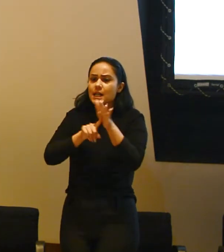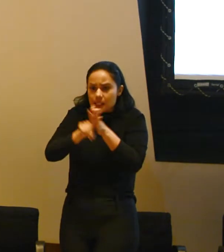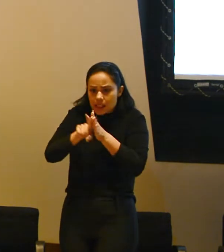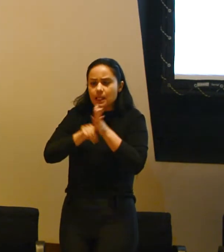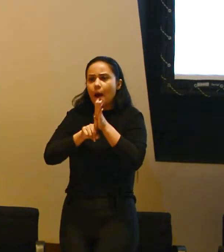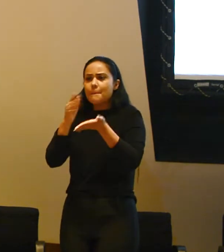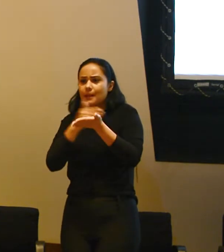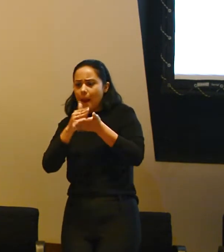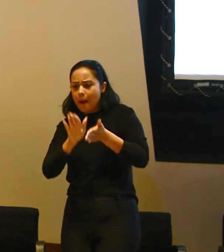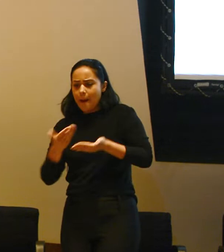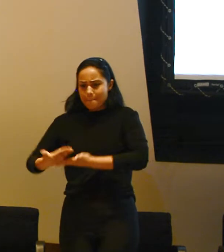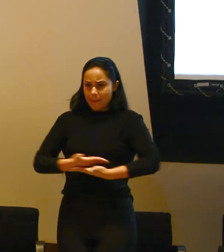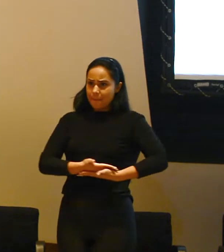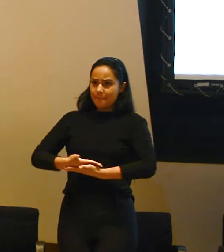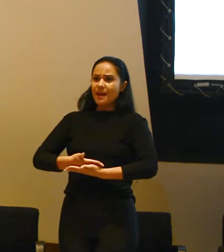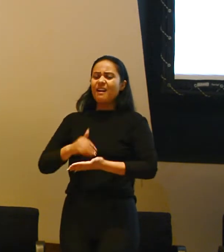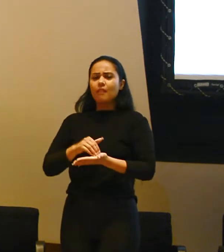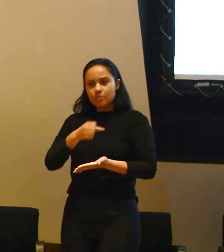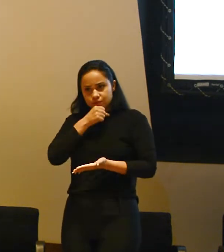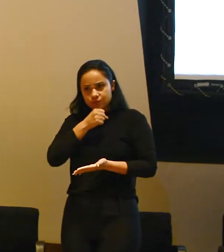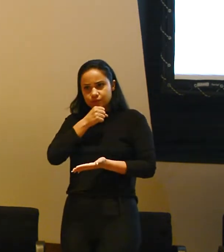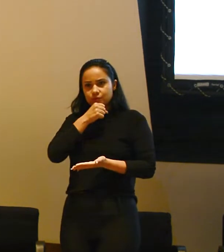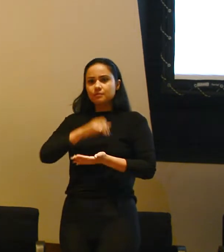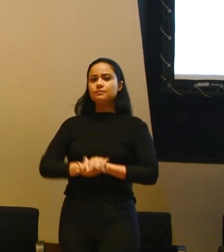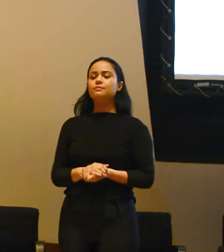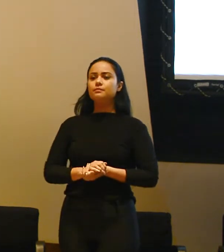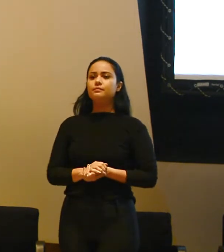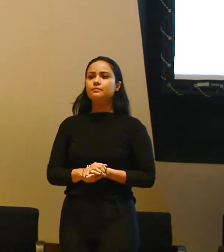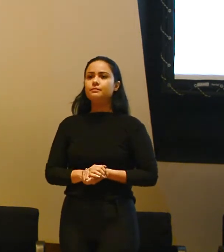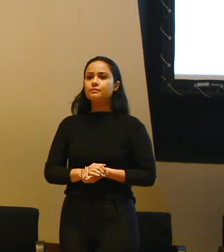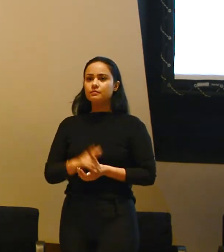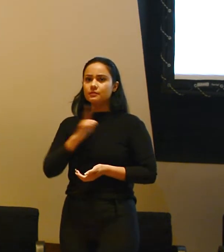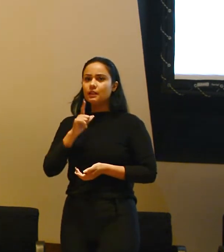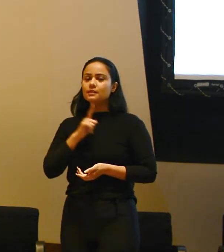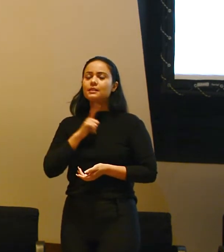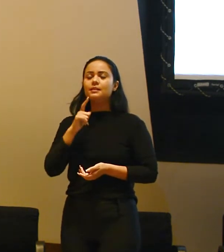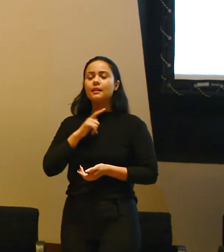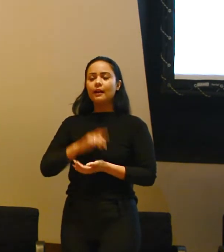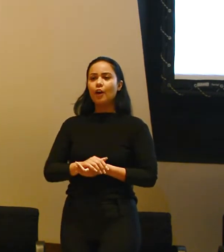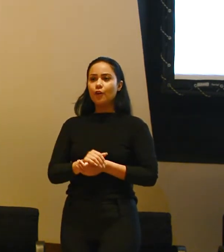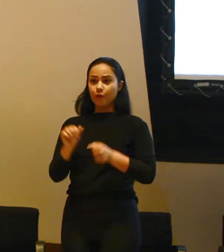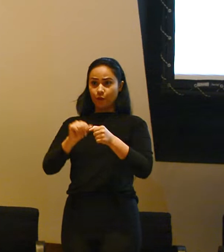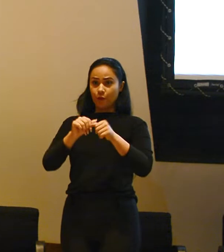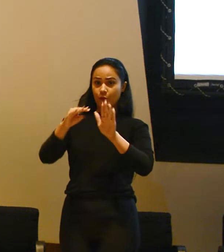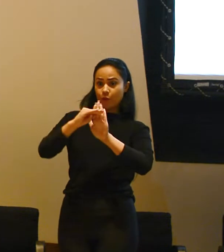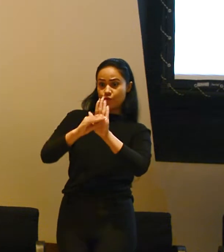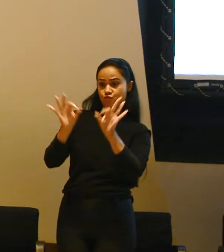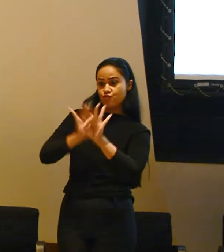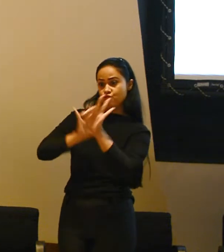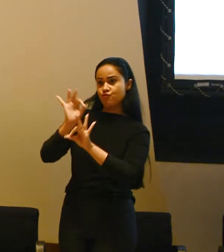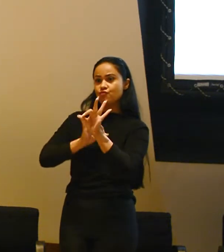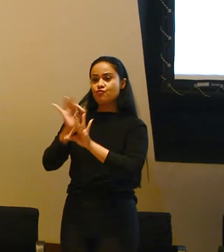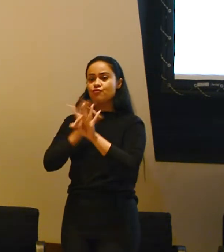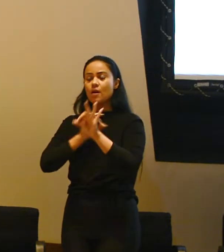audiológicos, desde bebês até pacientes idosos. Temos os audiologistas que fazem a programação e o mapeamento, né,